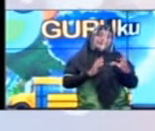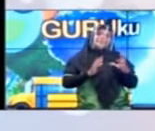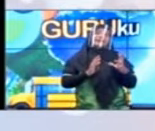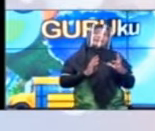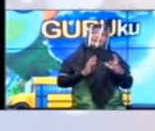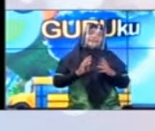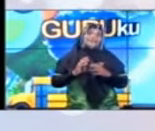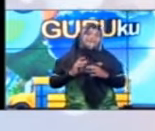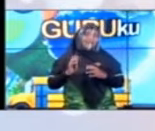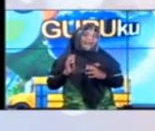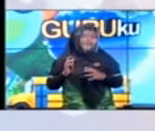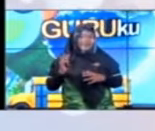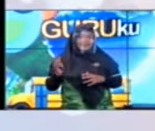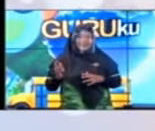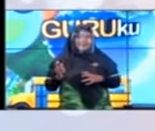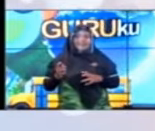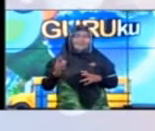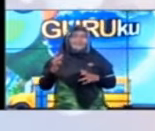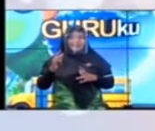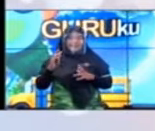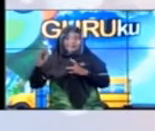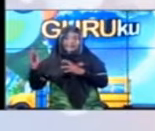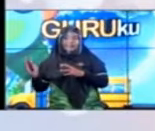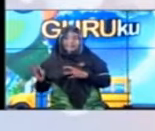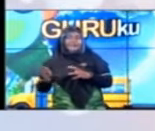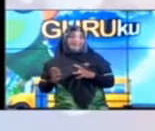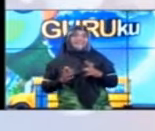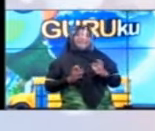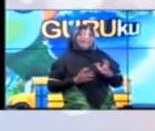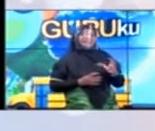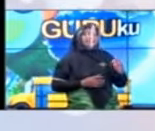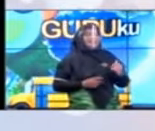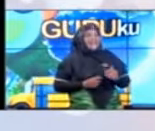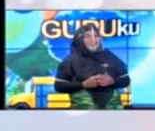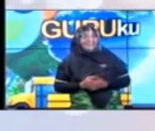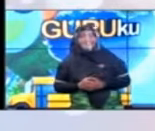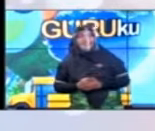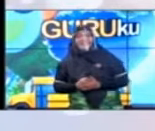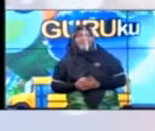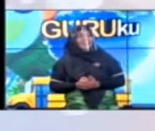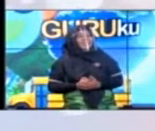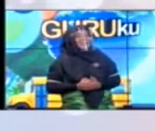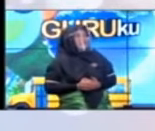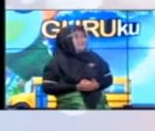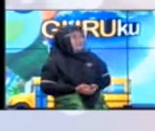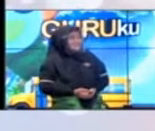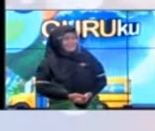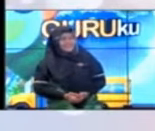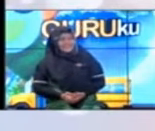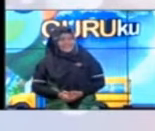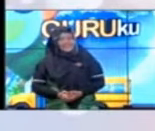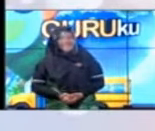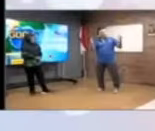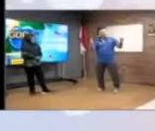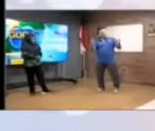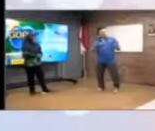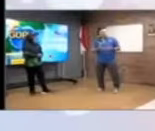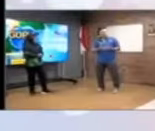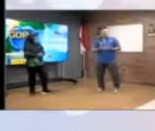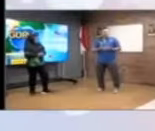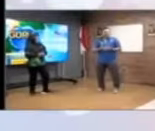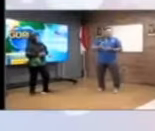ketiga meningkatkan sirkulasi darah secara keseluruhan tubuh. Dan yang terakhir menjaga kesehatan jantung. Nah, itu